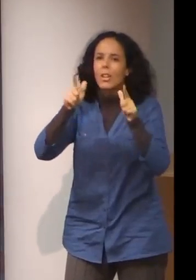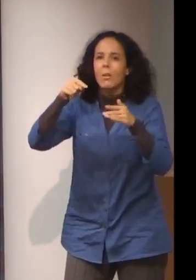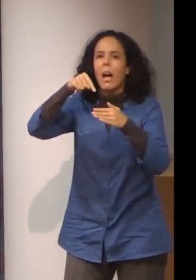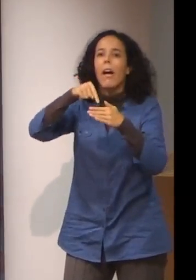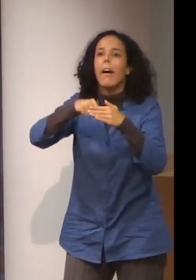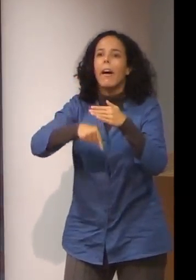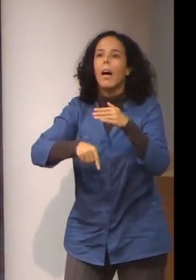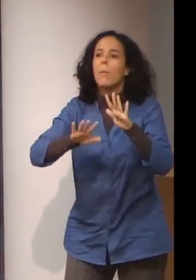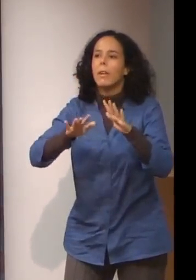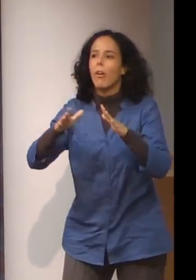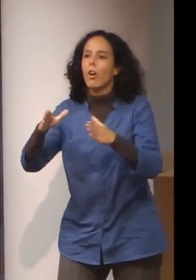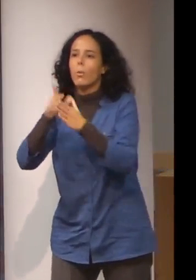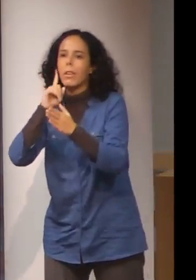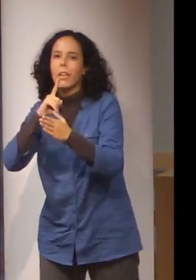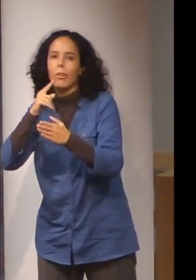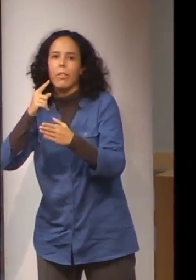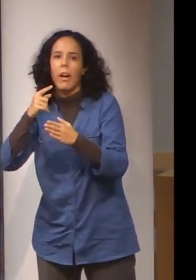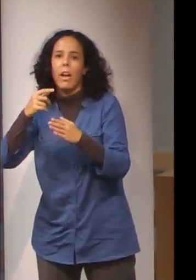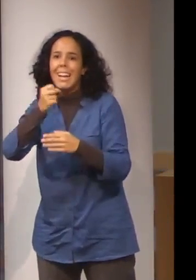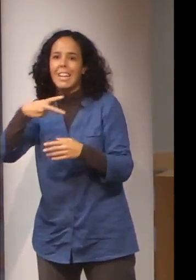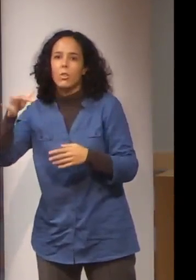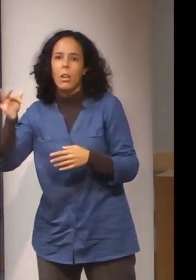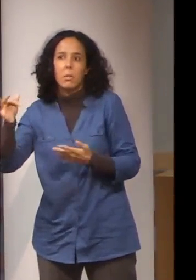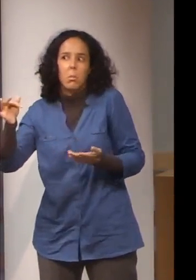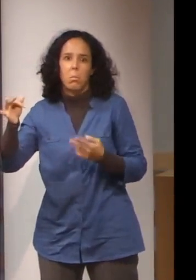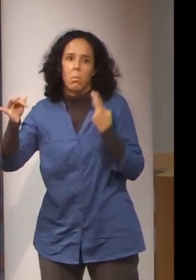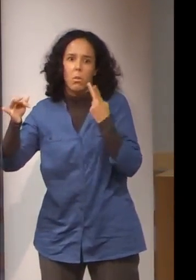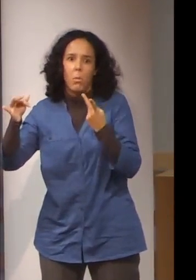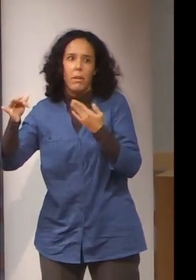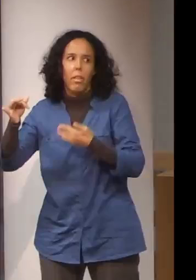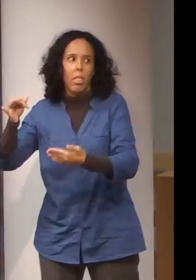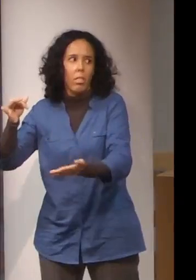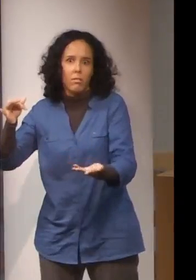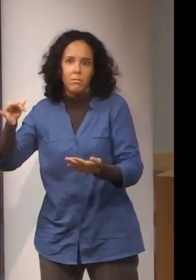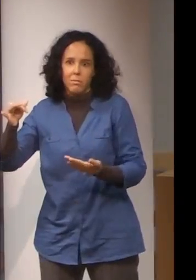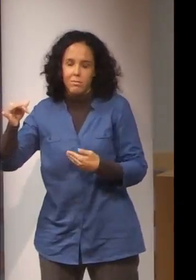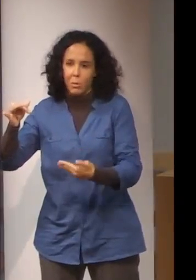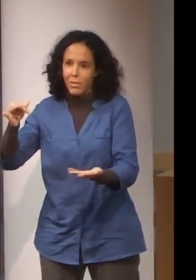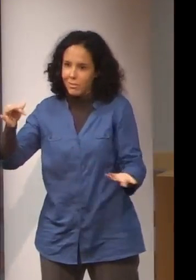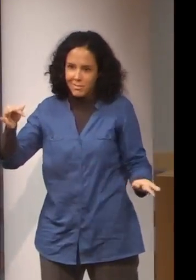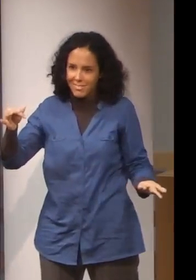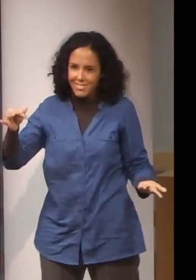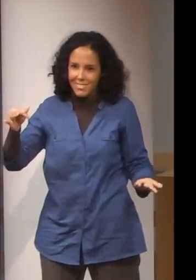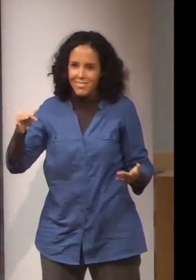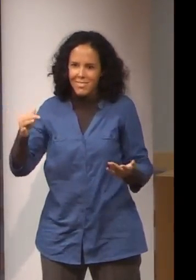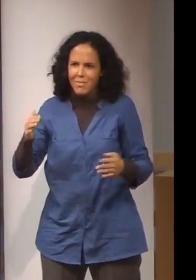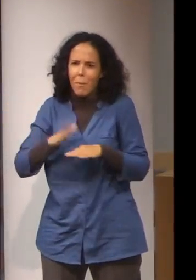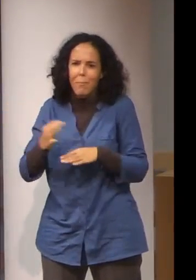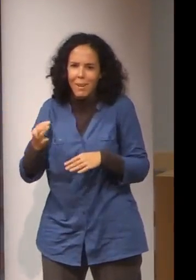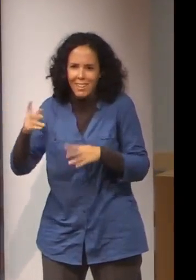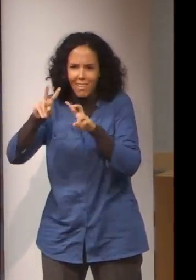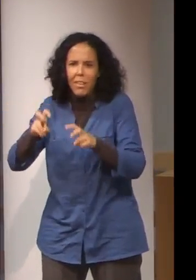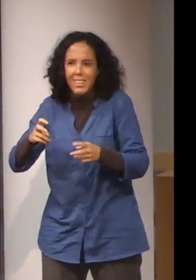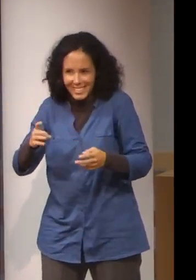que cuando se profundizaba en esa investigación, se tenía mucho en cuenta los resultados